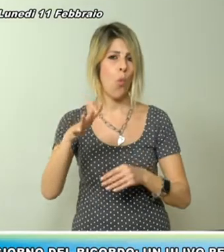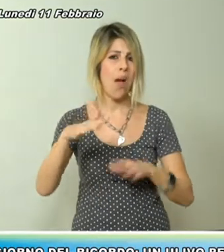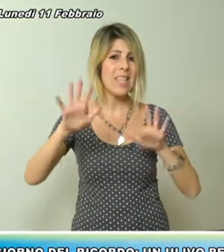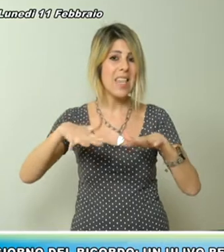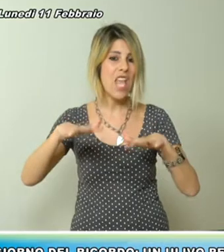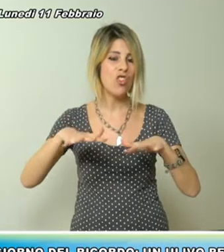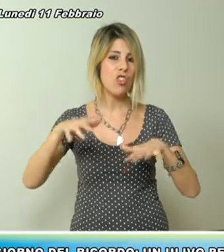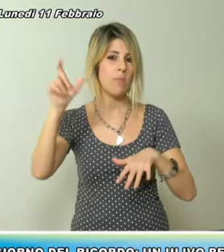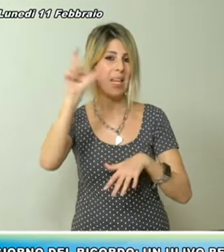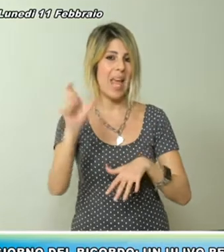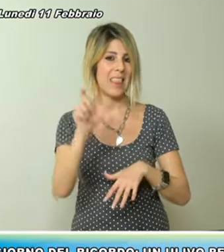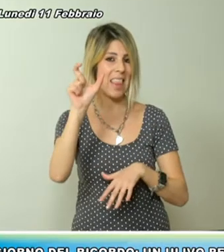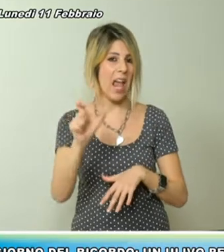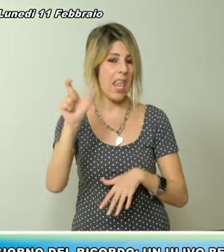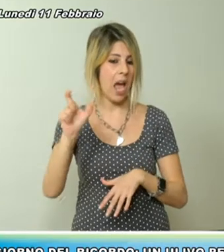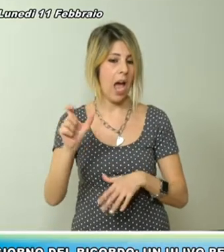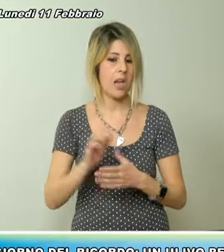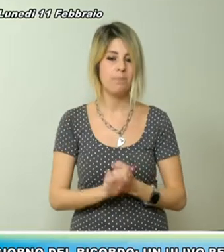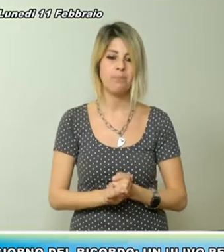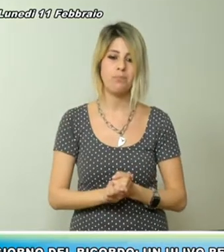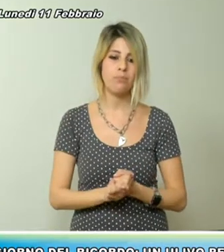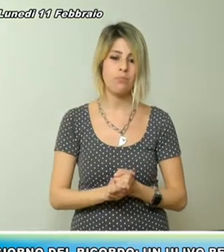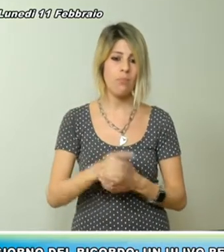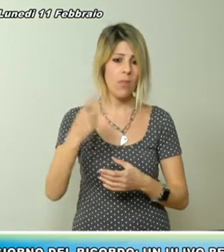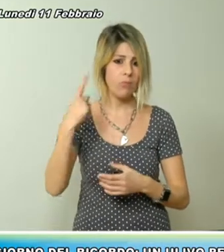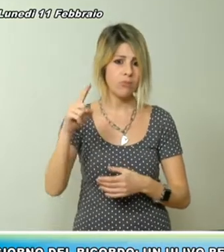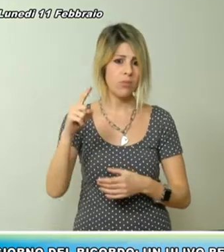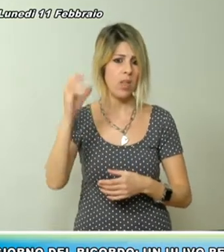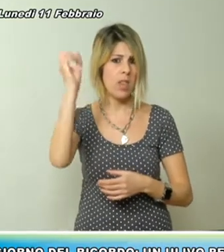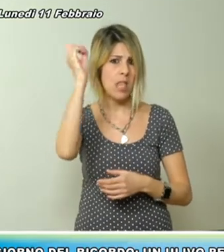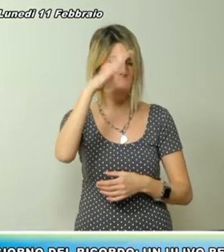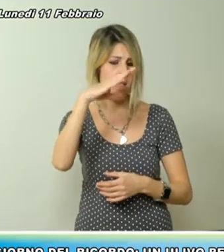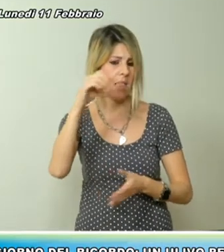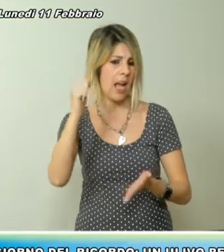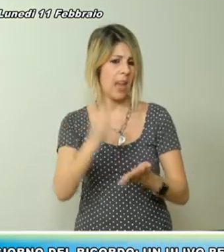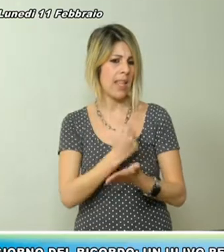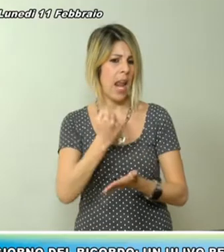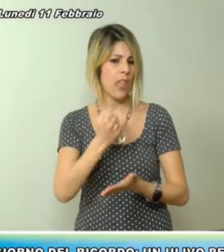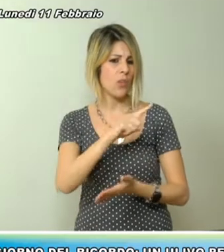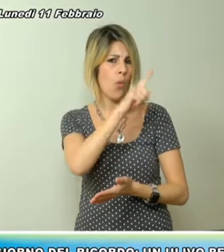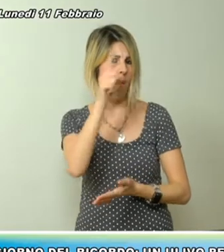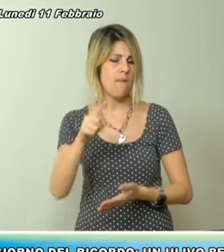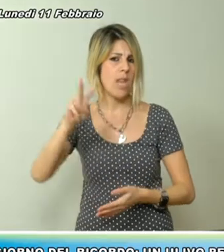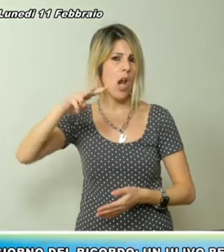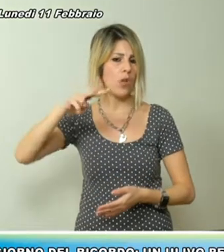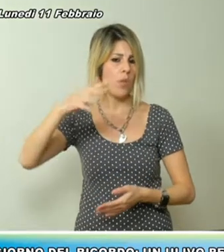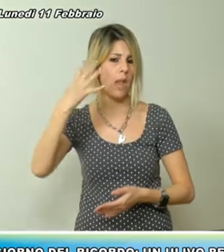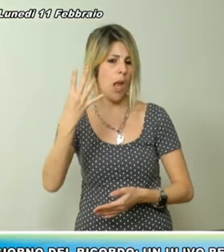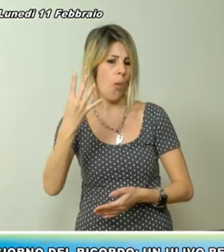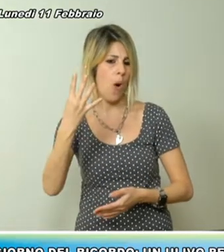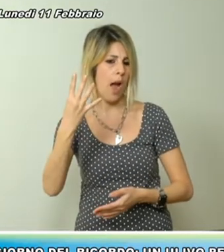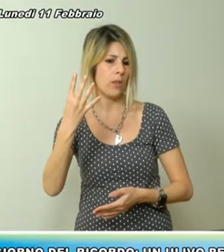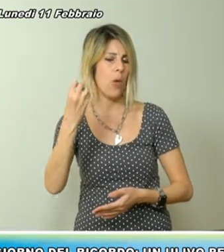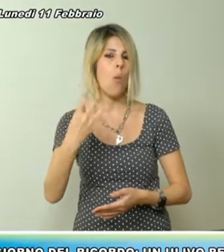quando il Parlamento italiano, con la legge 30 marzo, diede vita al giorno del ricordo, una